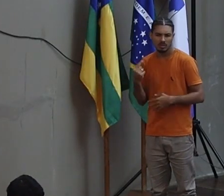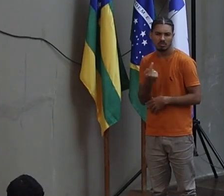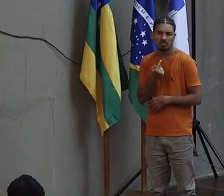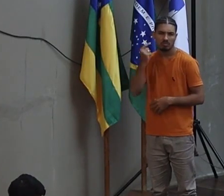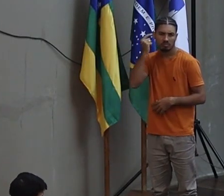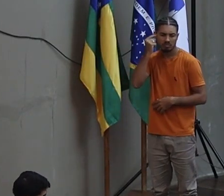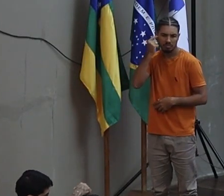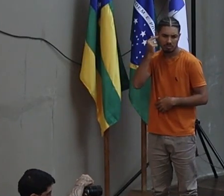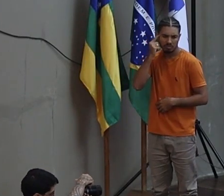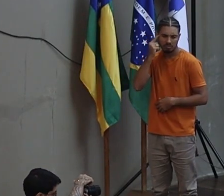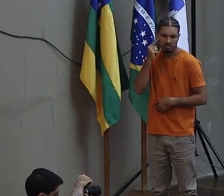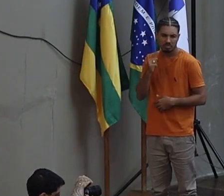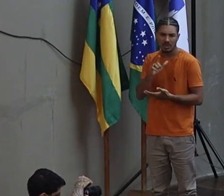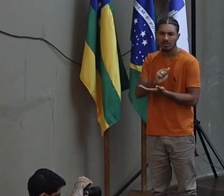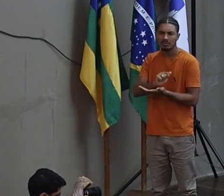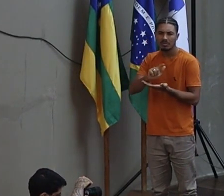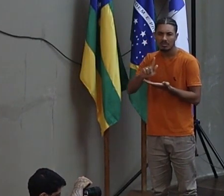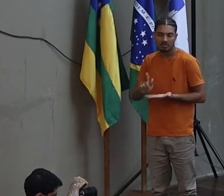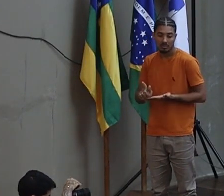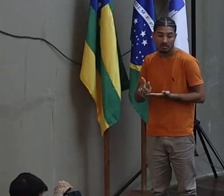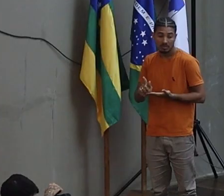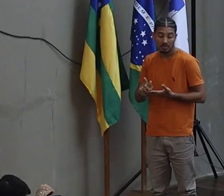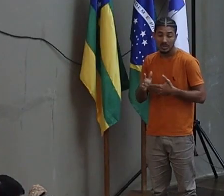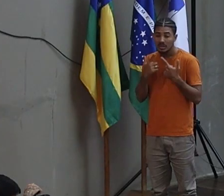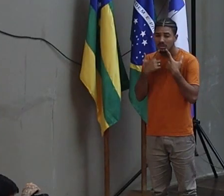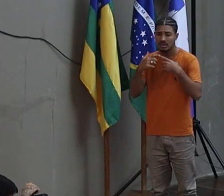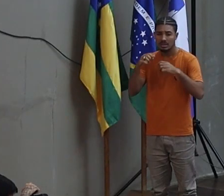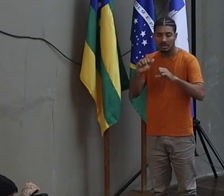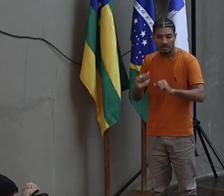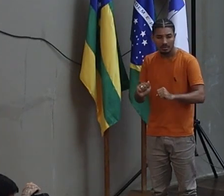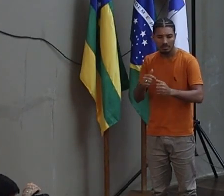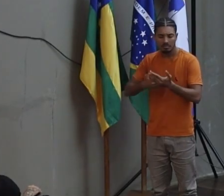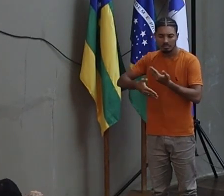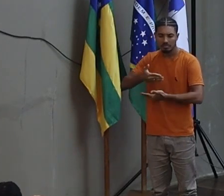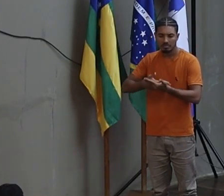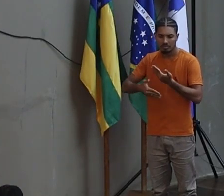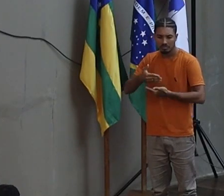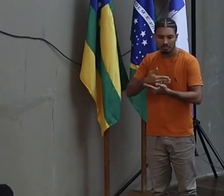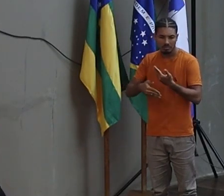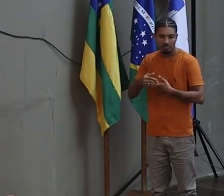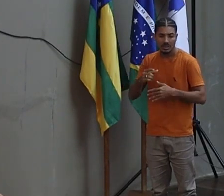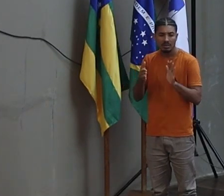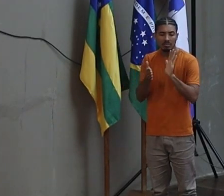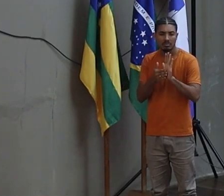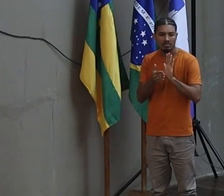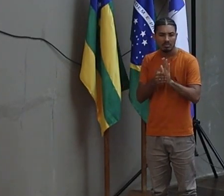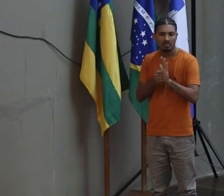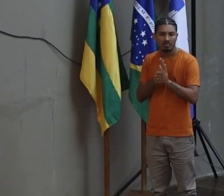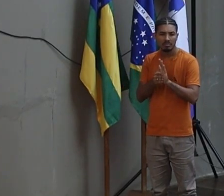pensamos na associação, uma associação de linguística aplicada, uma linguística aplicada que se propõe, né,